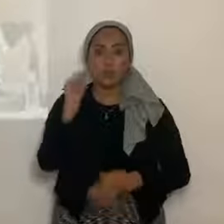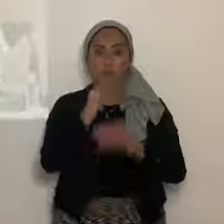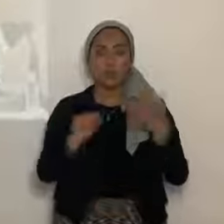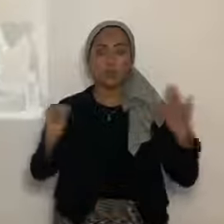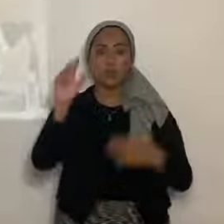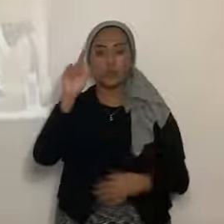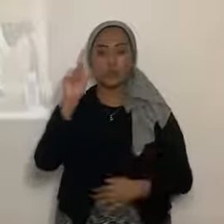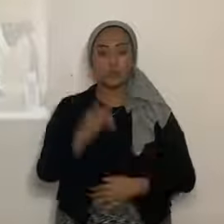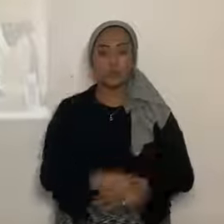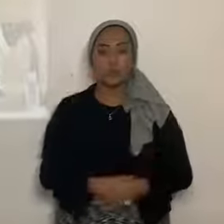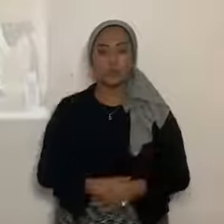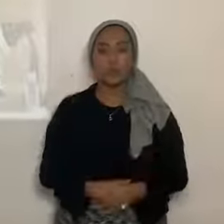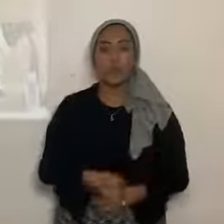Marcos 9, verso 23.